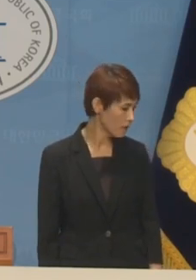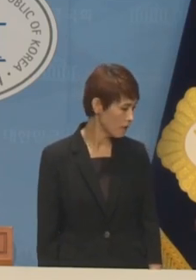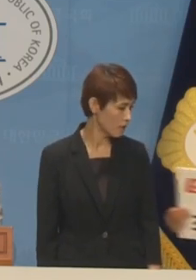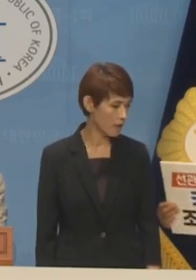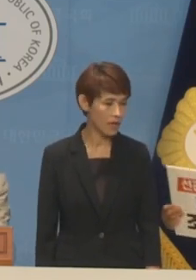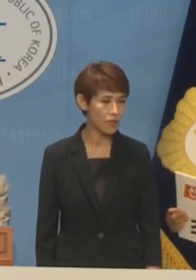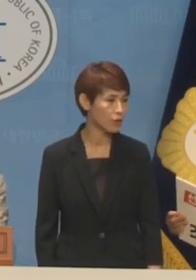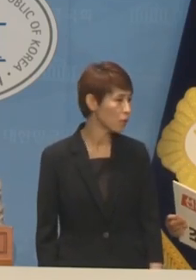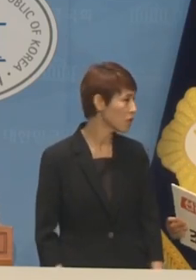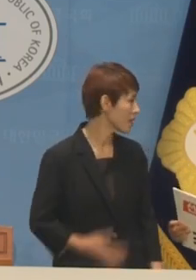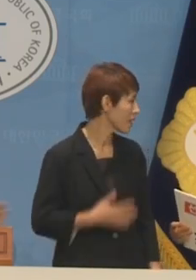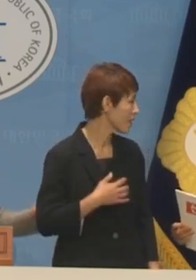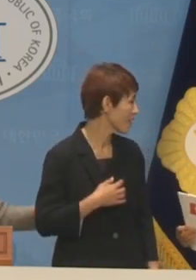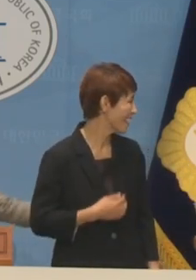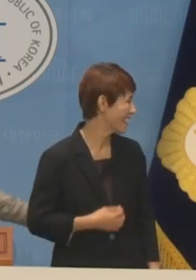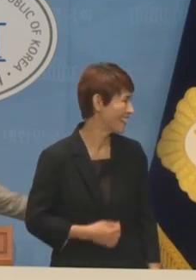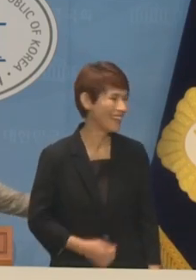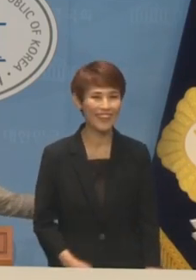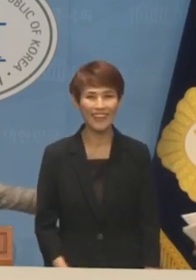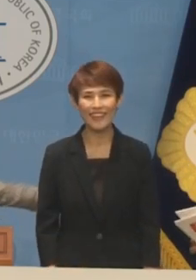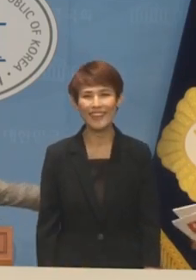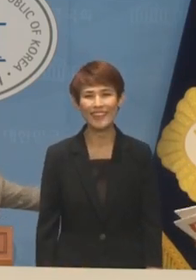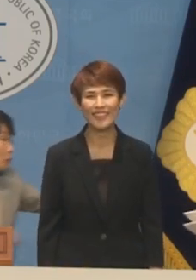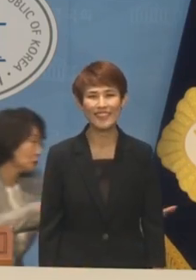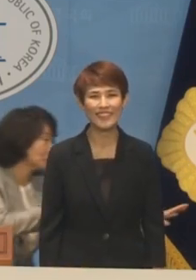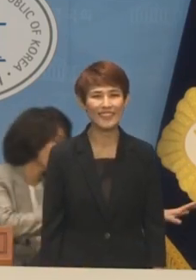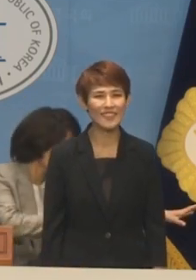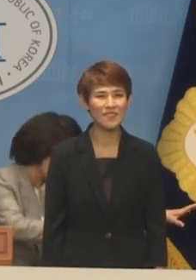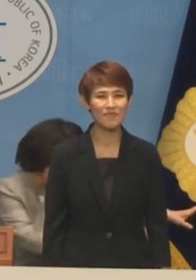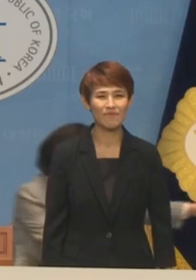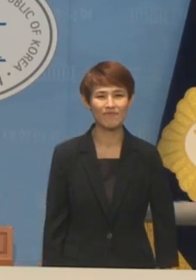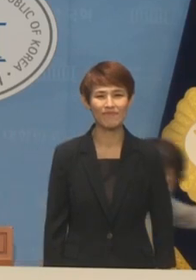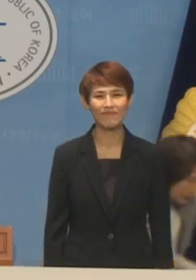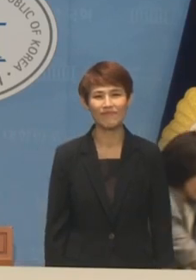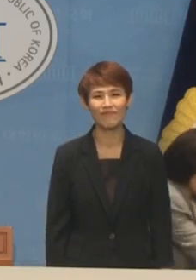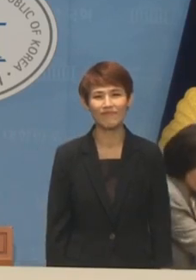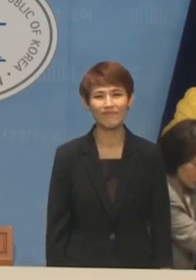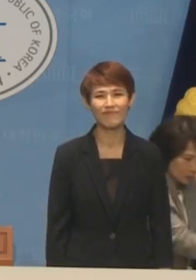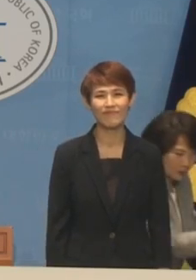저희 16일 통영이 16일.